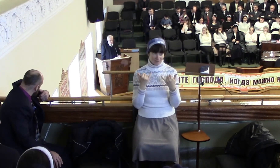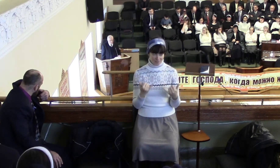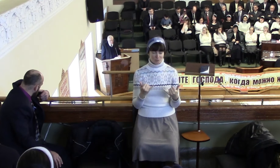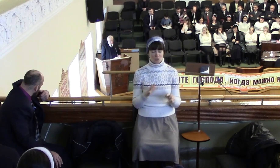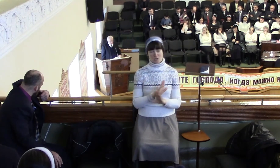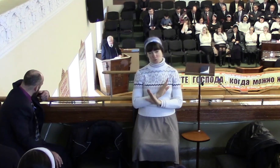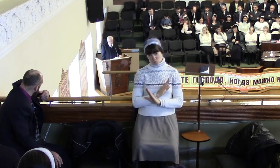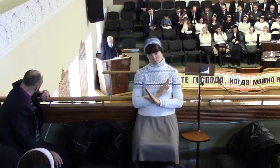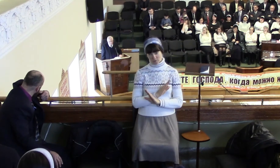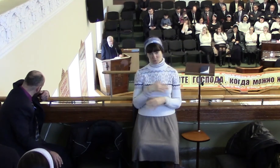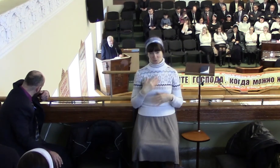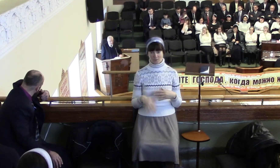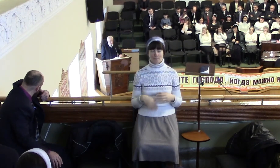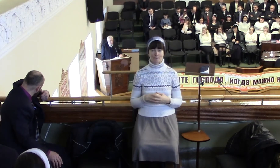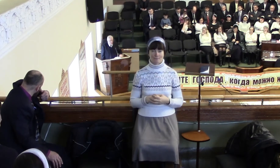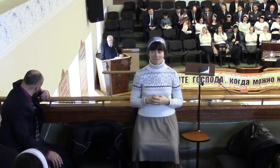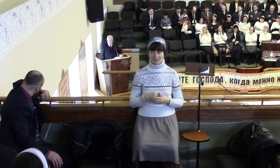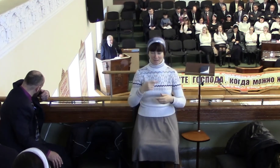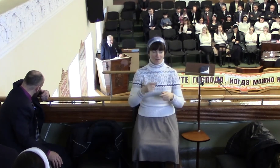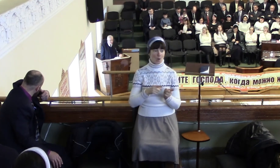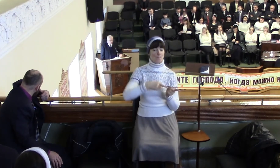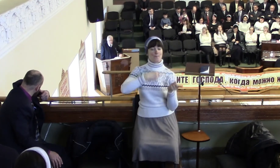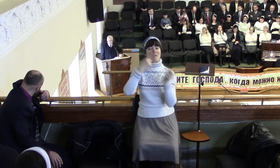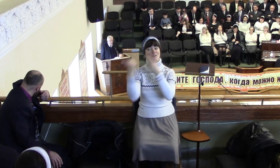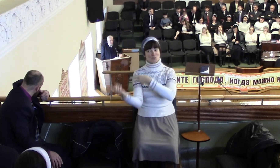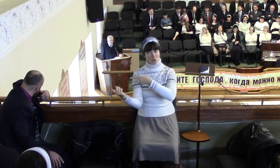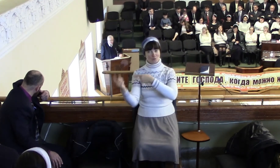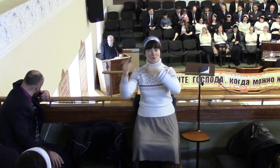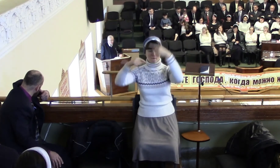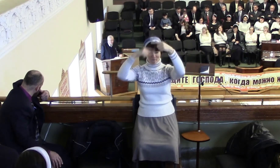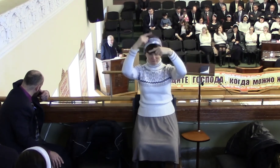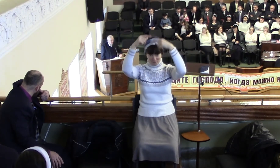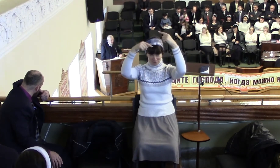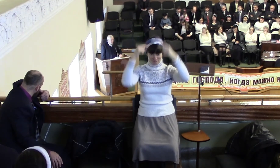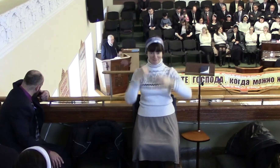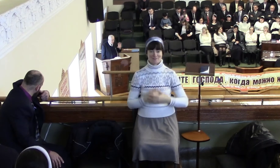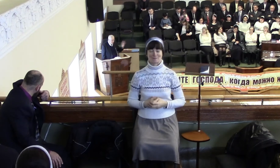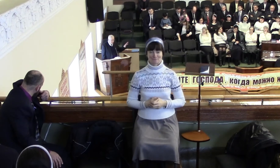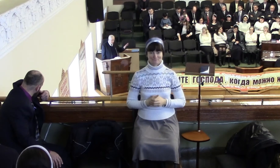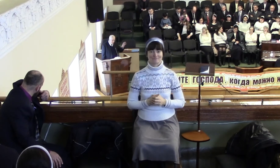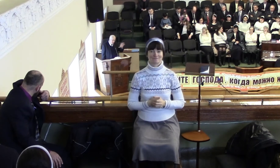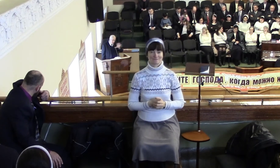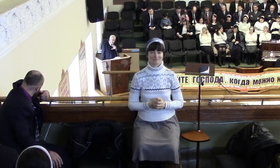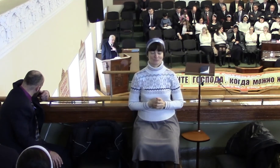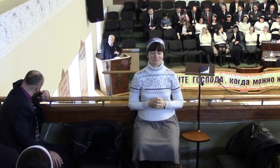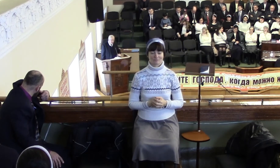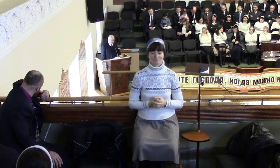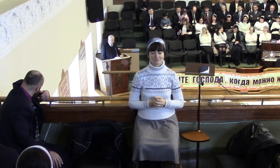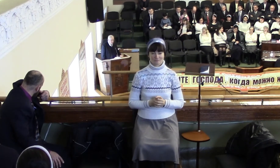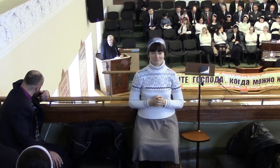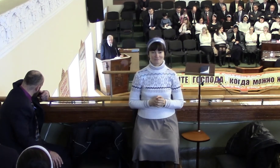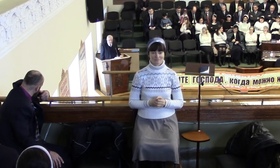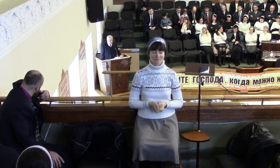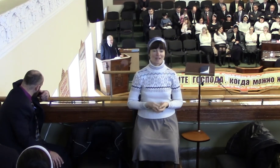видеозапись того выступления, той проповеди. И я там увидел запорожцев наших некоторых на